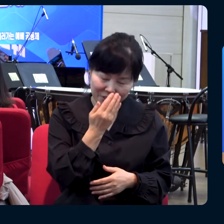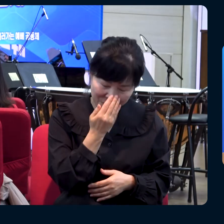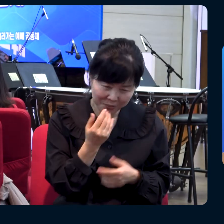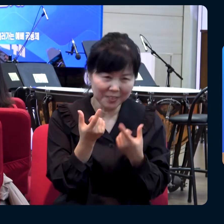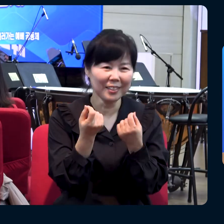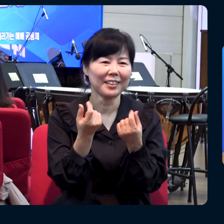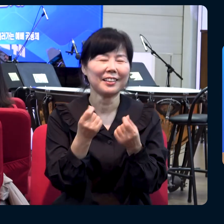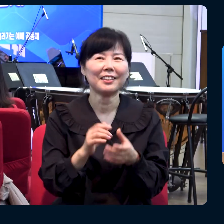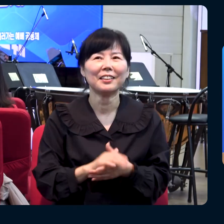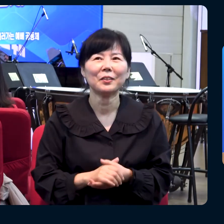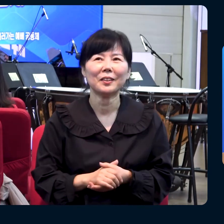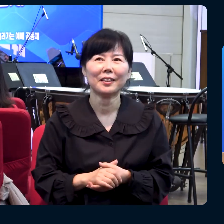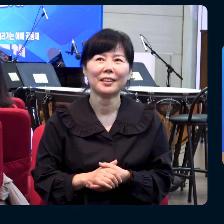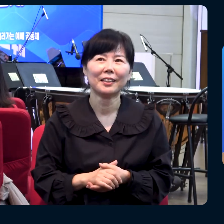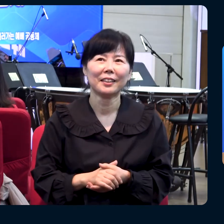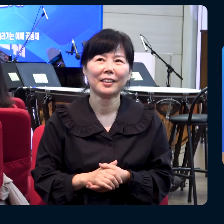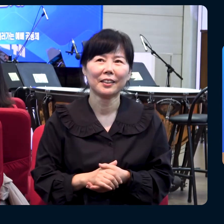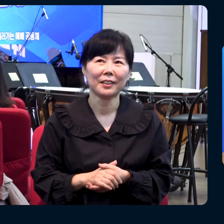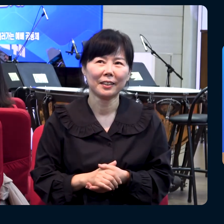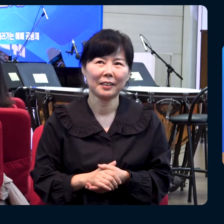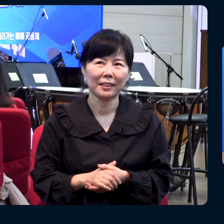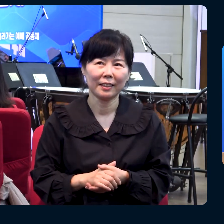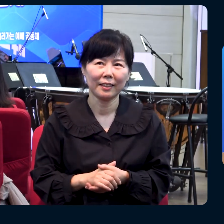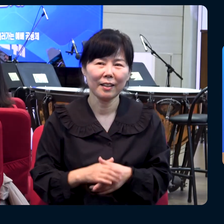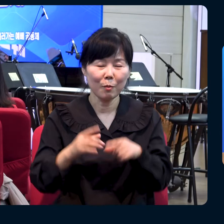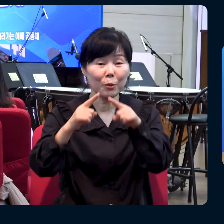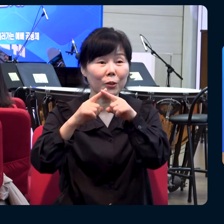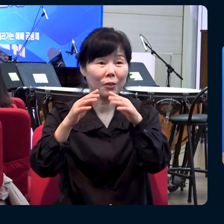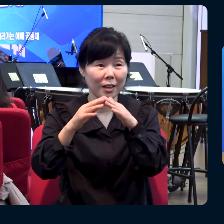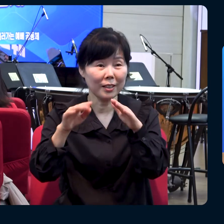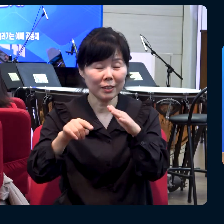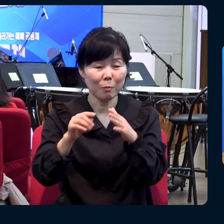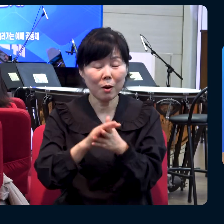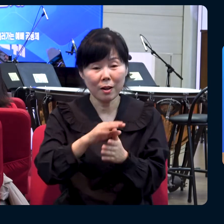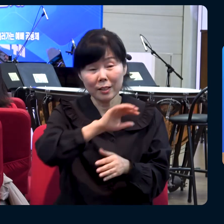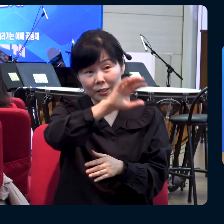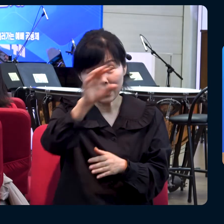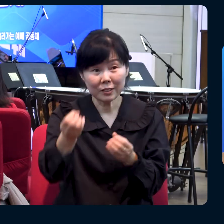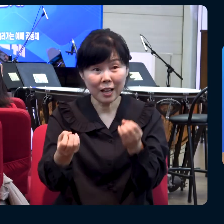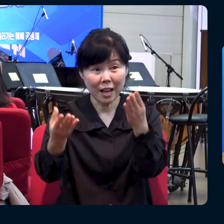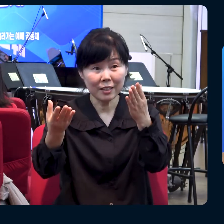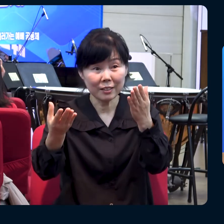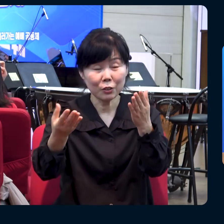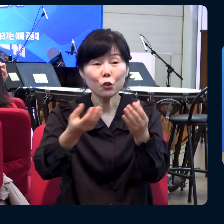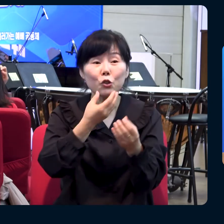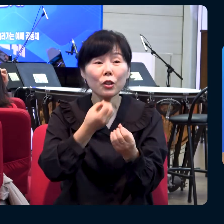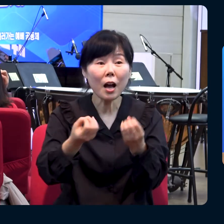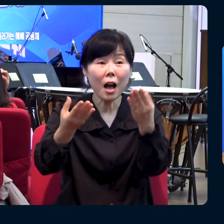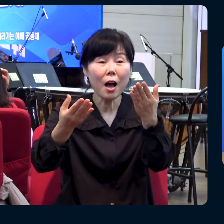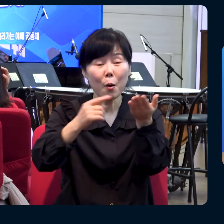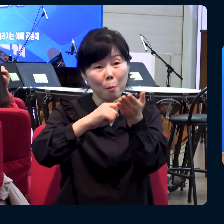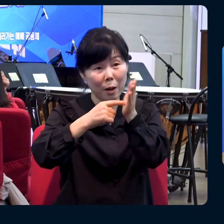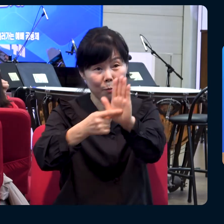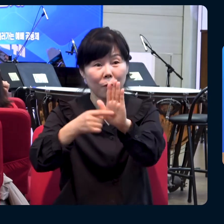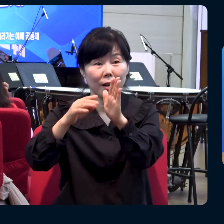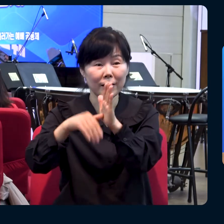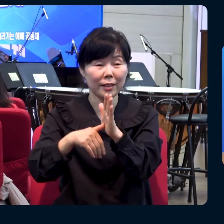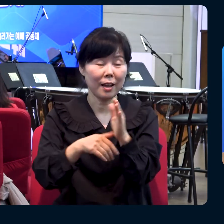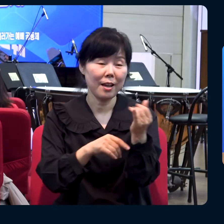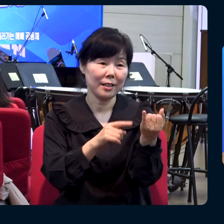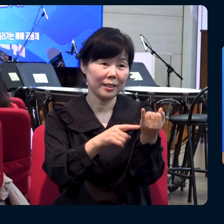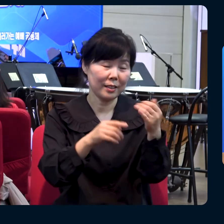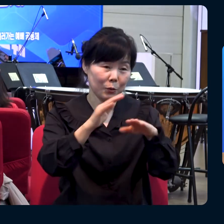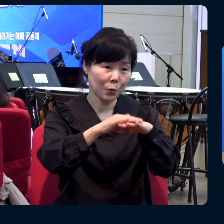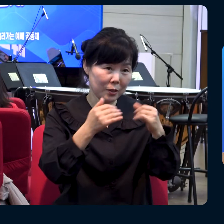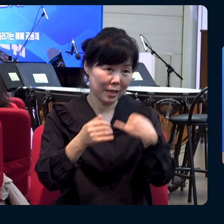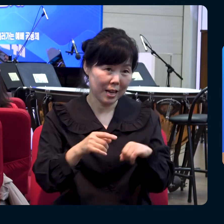거예요. 그의 성탄절이었습니다. 교회학교 성탄 축하회반 발표하는 날 제가 부탁을 해서 교육부에 나라를